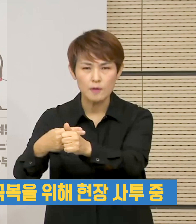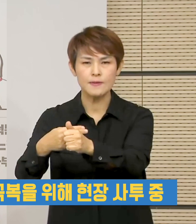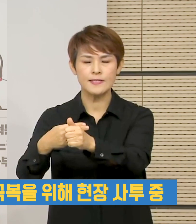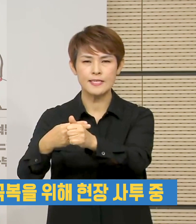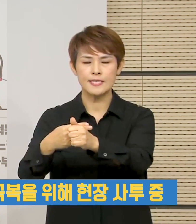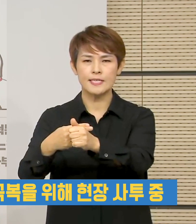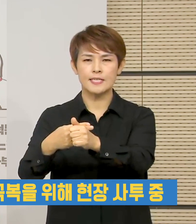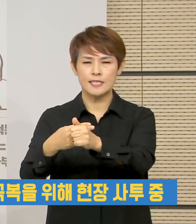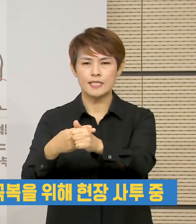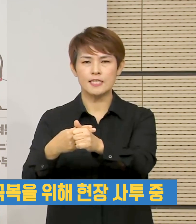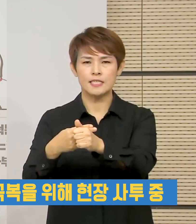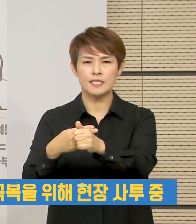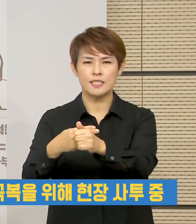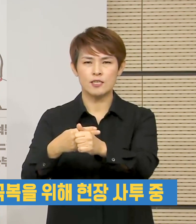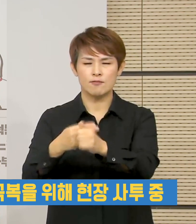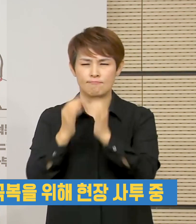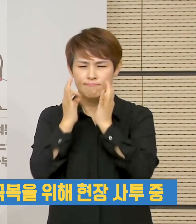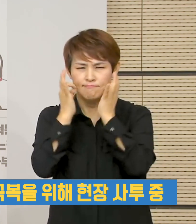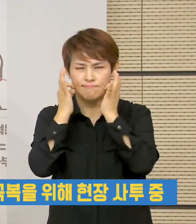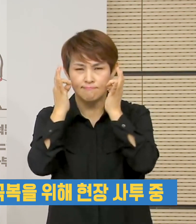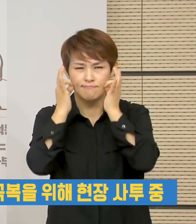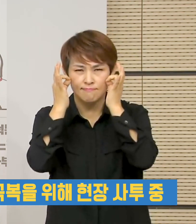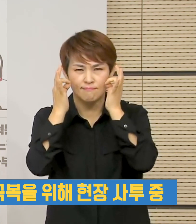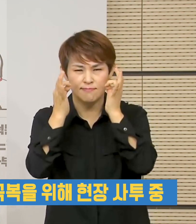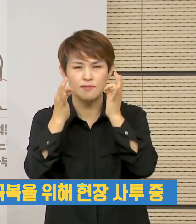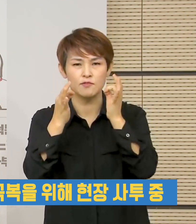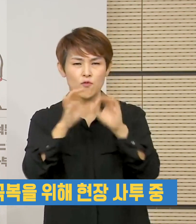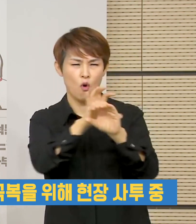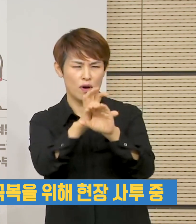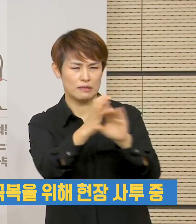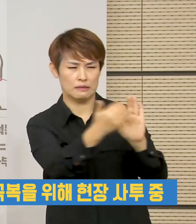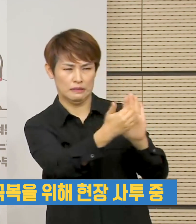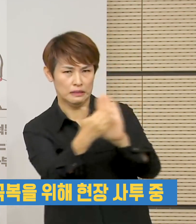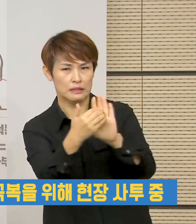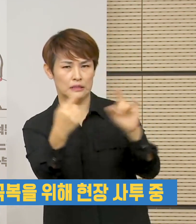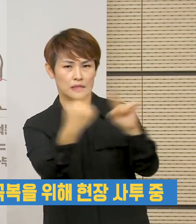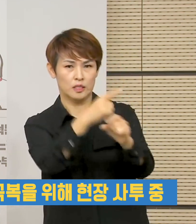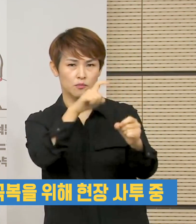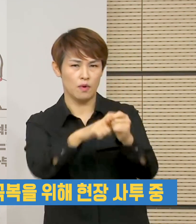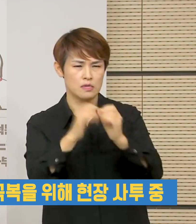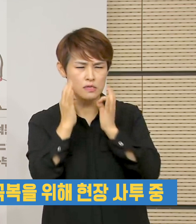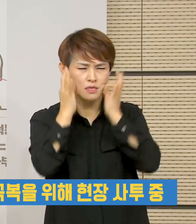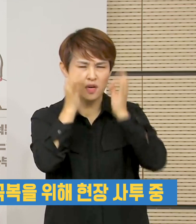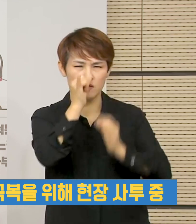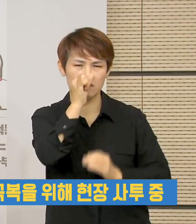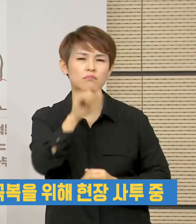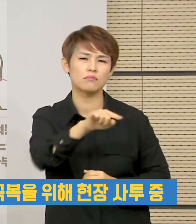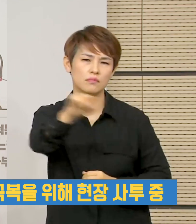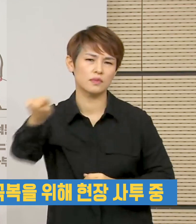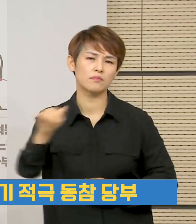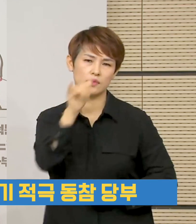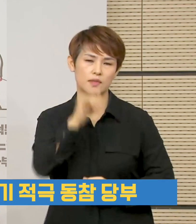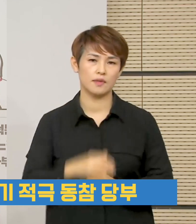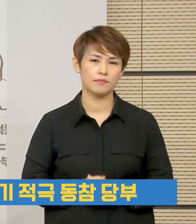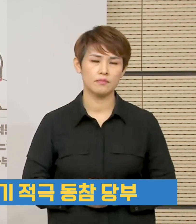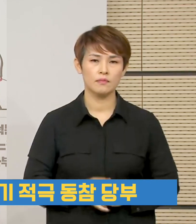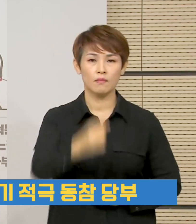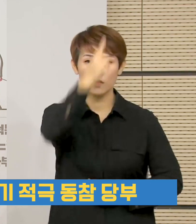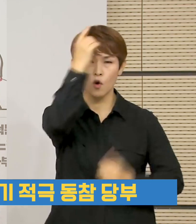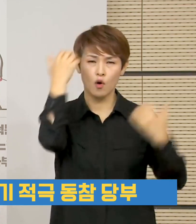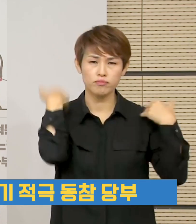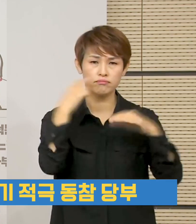을 느낄 새도 없이 으로 현장에서 코로나 1 9화 사투를 벌이고 했습니다 정부